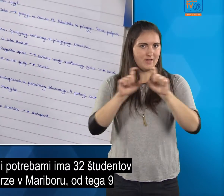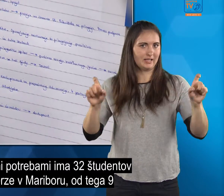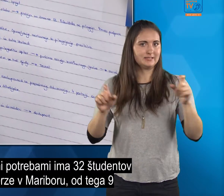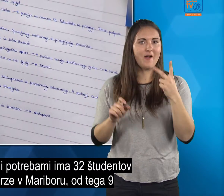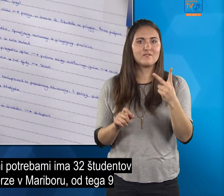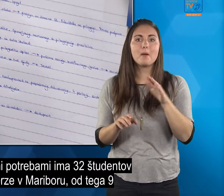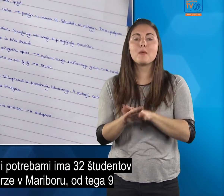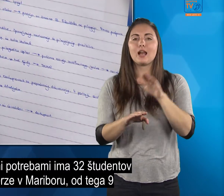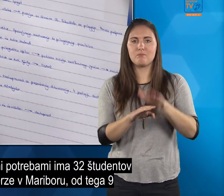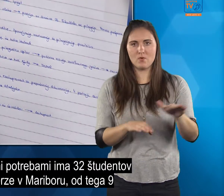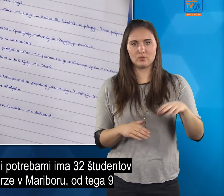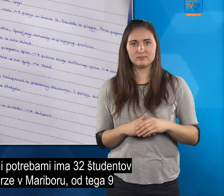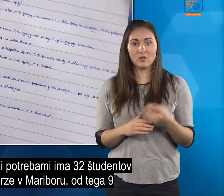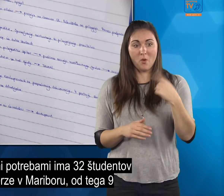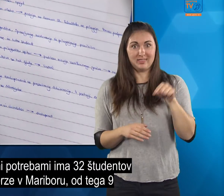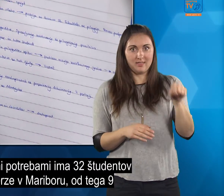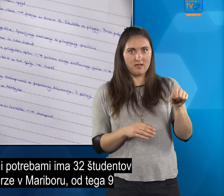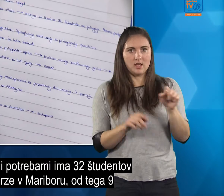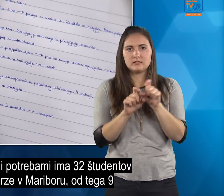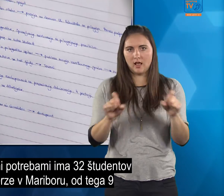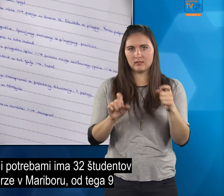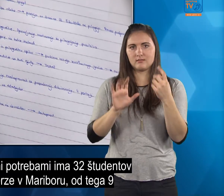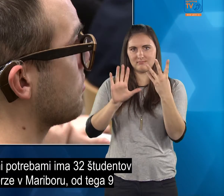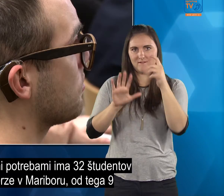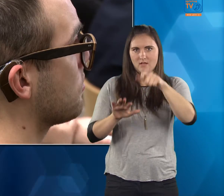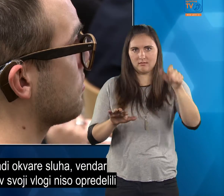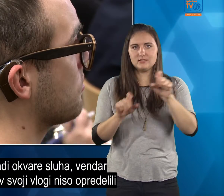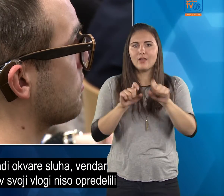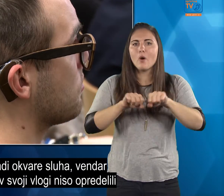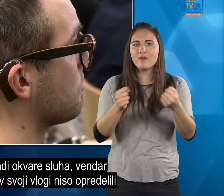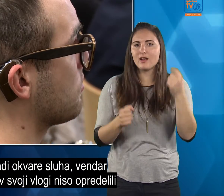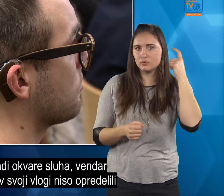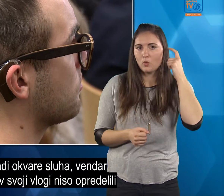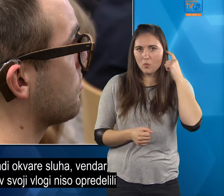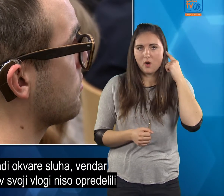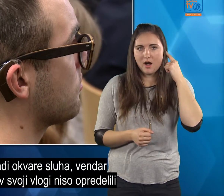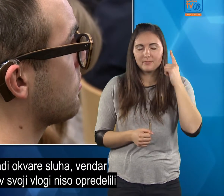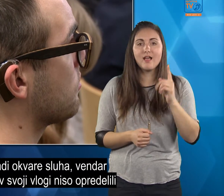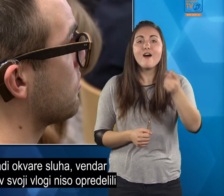tega 9 zaradi okvare sluha, vendar tudi ti v svoji vlogi niso opredelili potrebe po